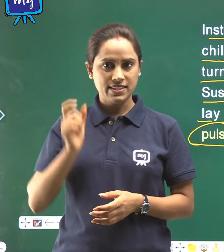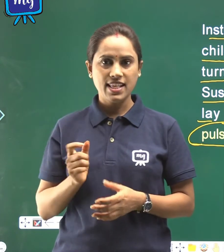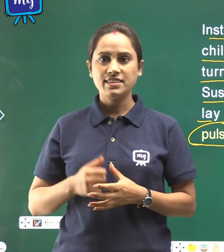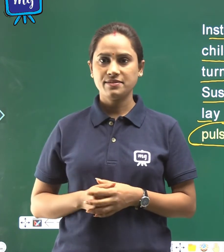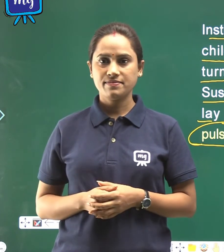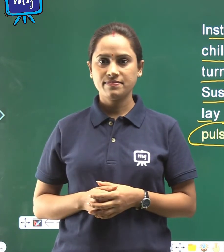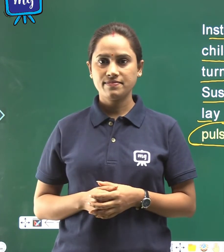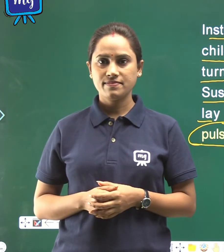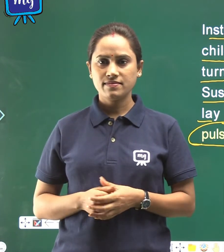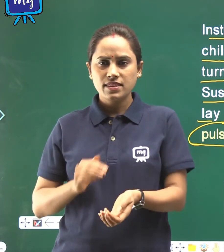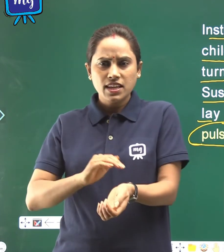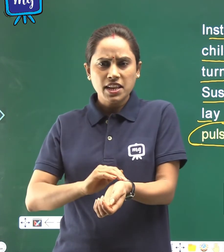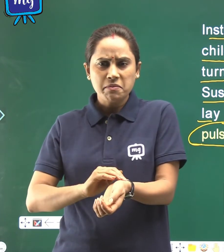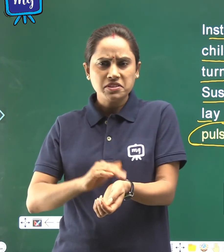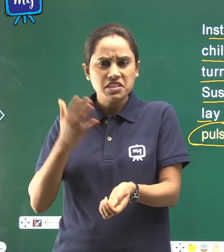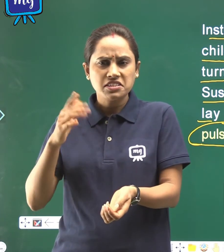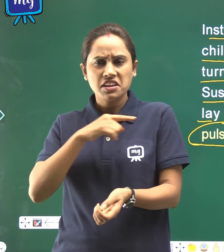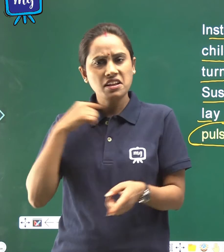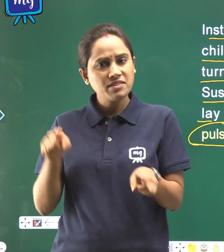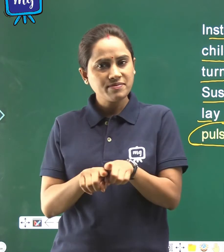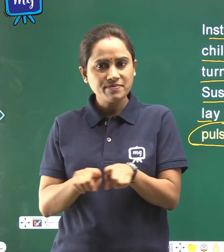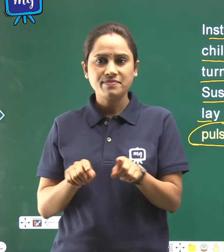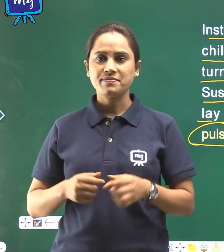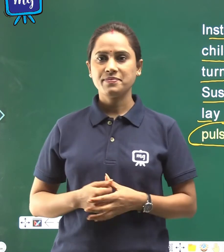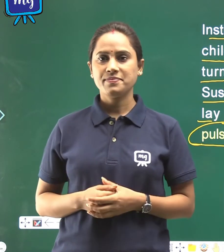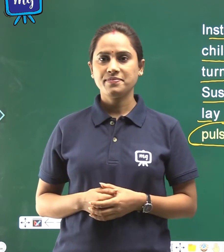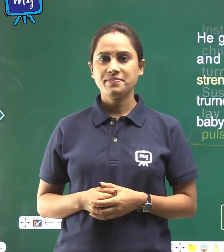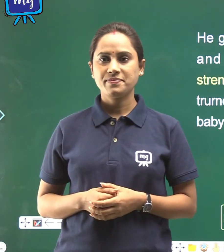pulseless, नब्ज न चलना.